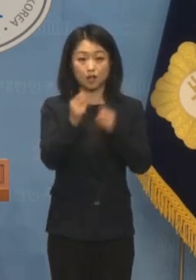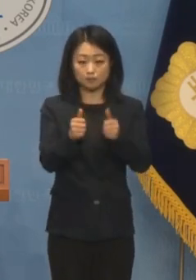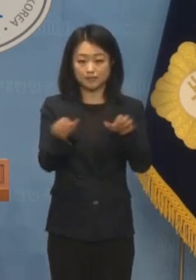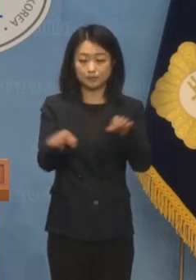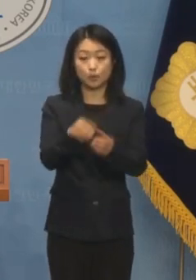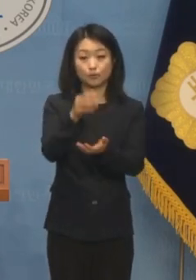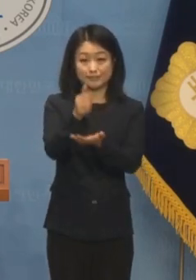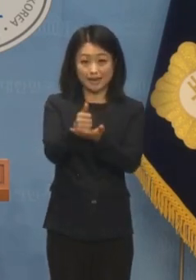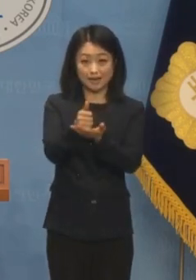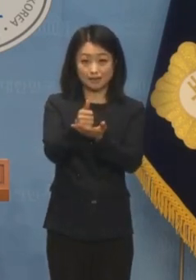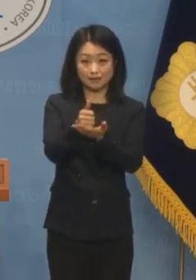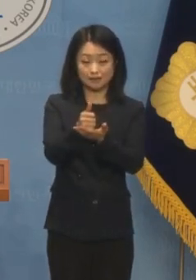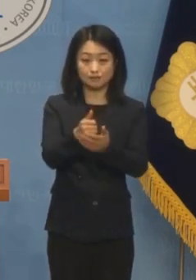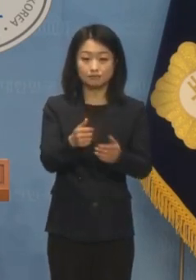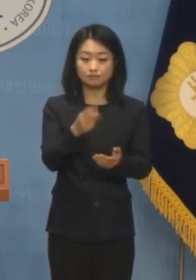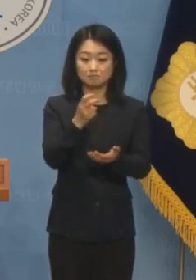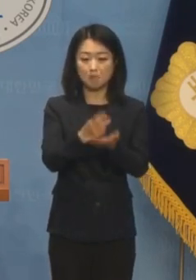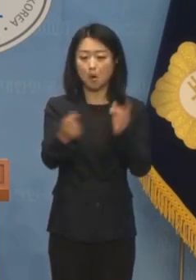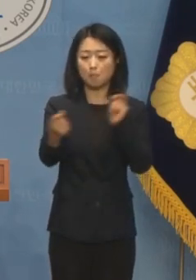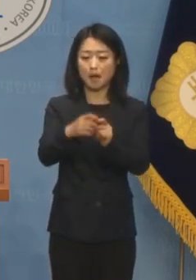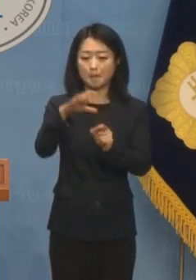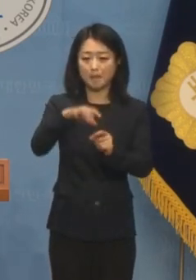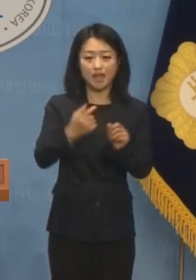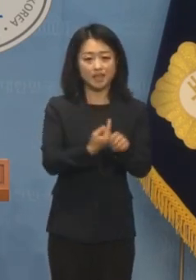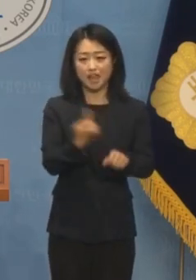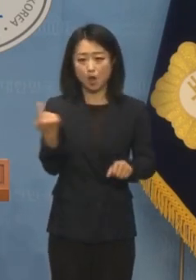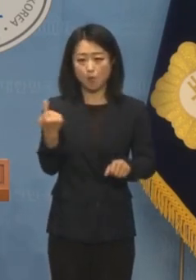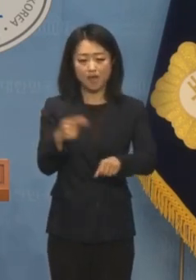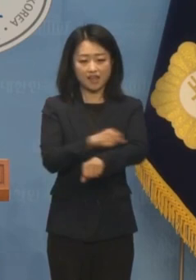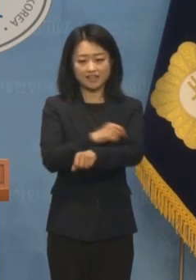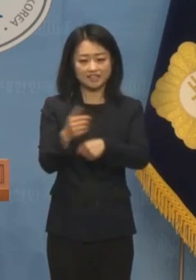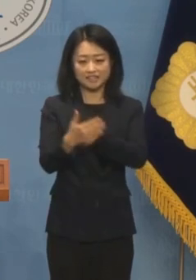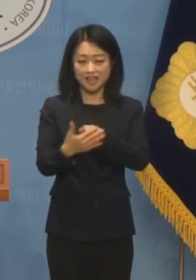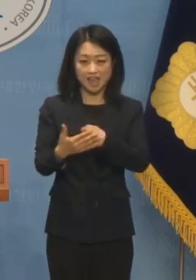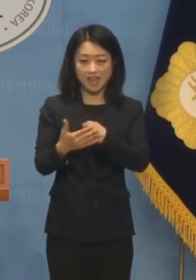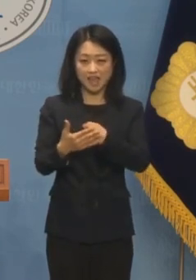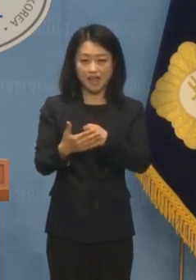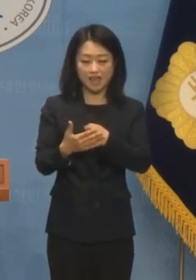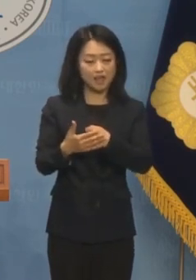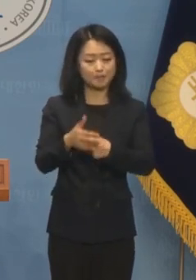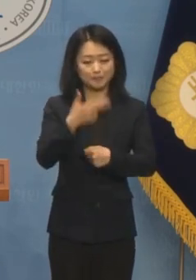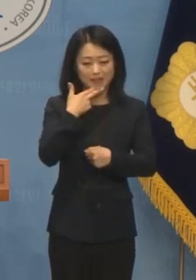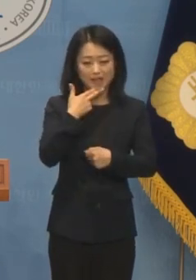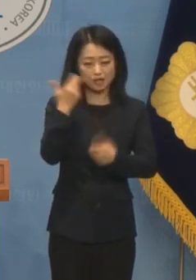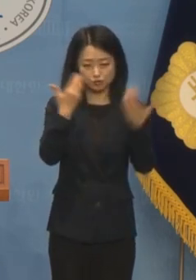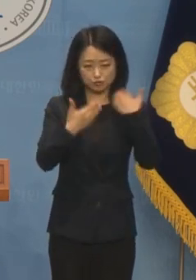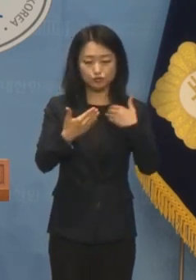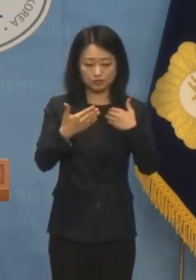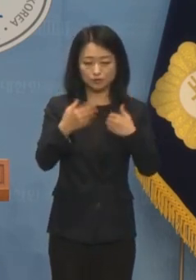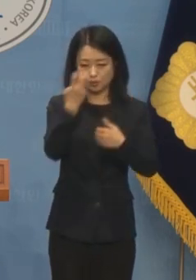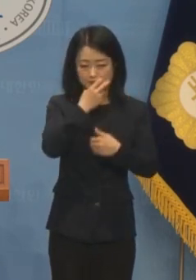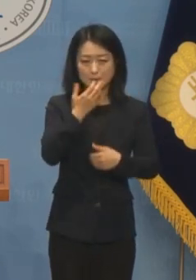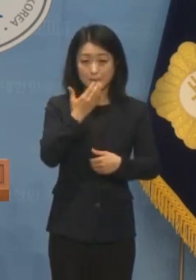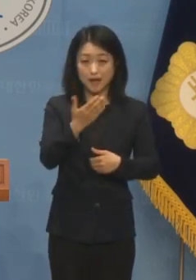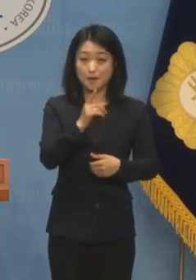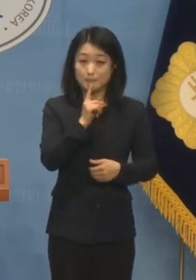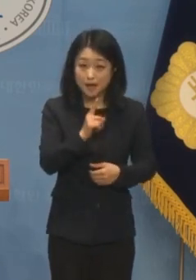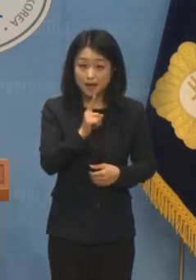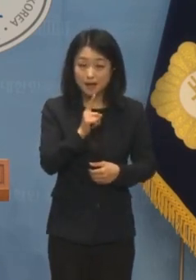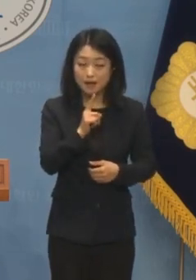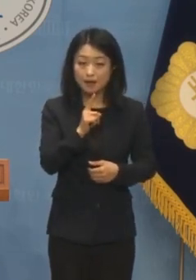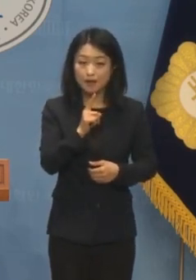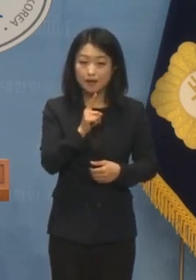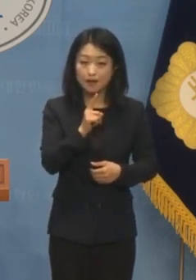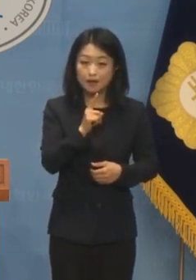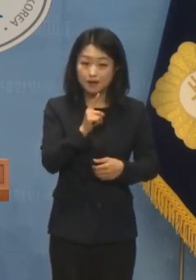검찰총장의 법 앞에 예외도 특혜도 성역도 없다는 말은 마치 김건희 여사가 법